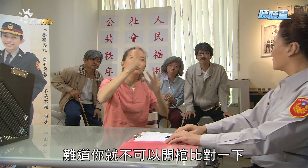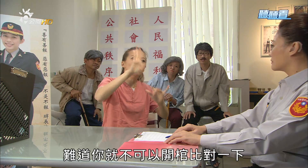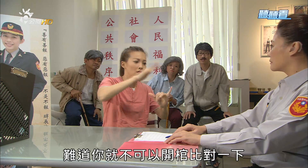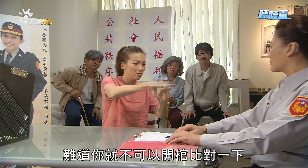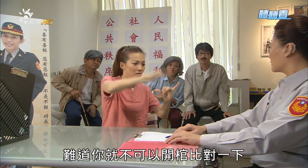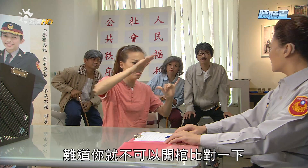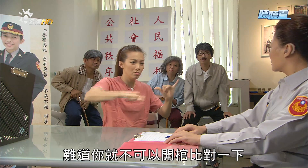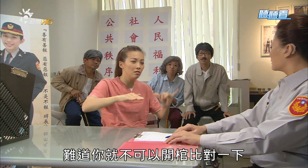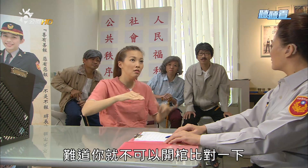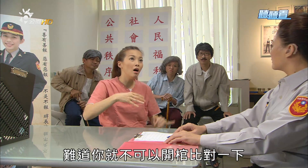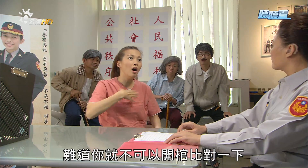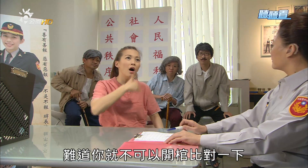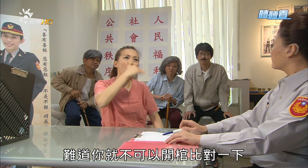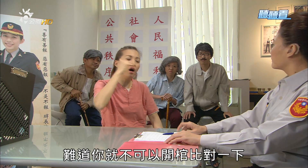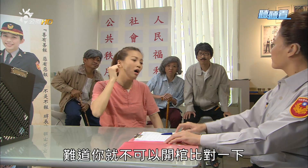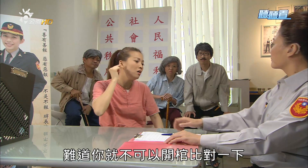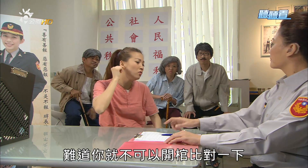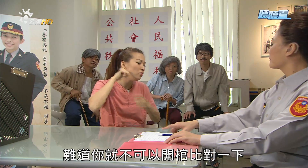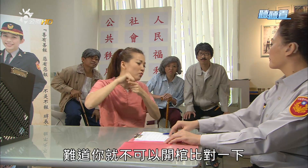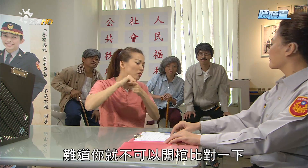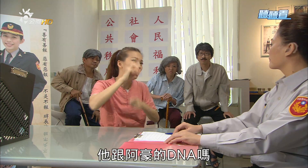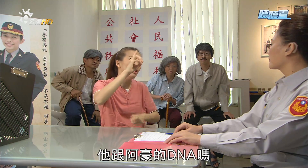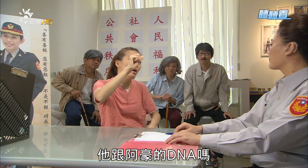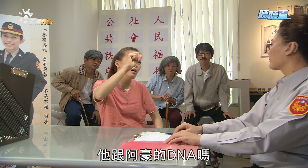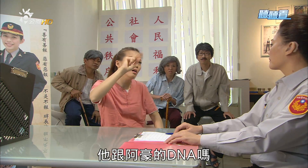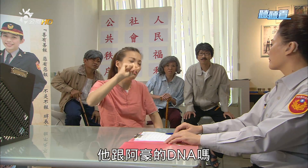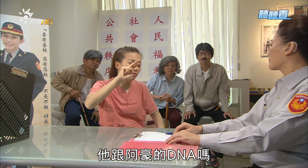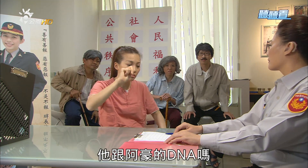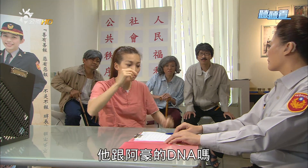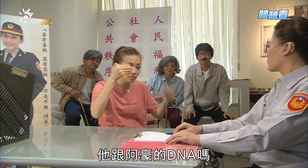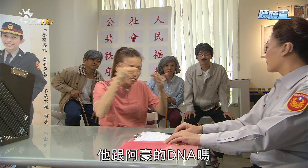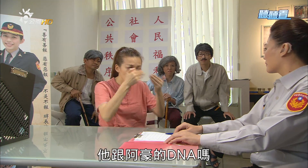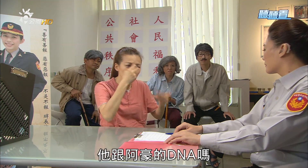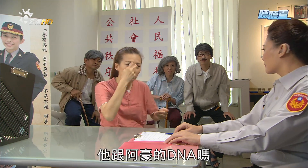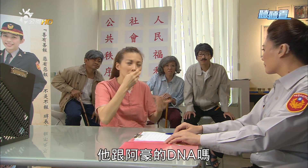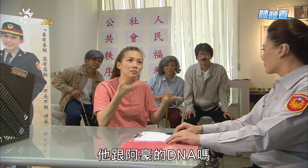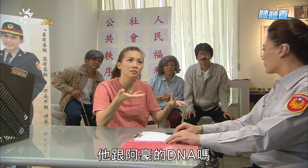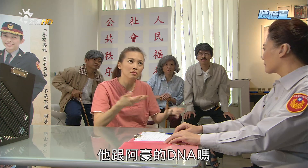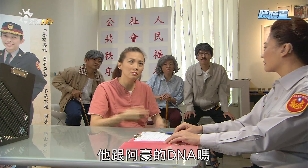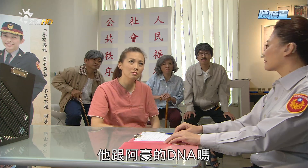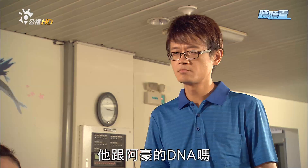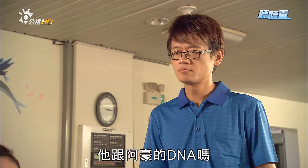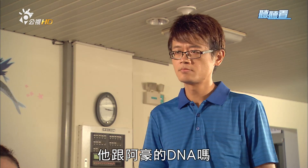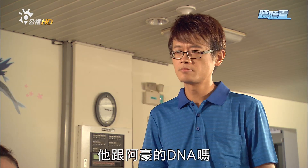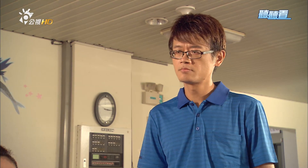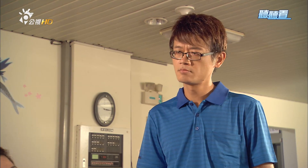难道你就不可以开棺比对一下他跟阿豪的 DNA 吗？